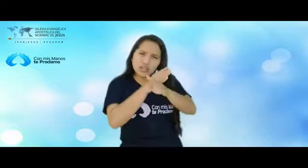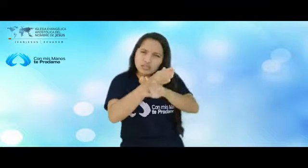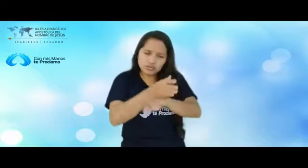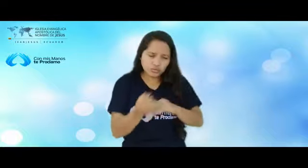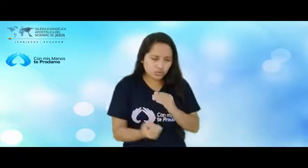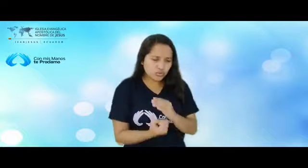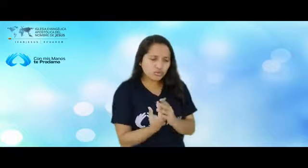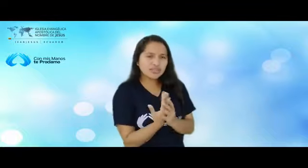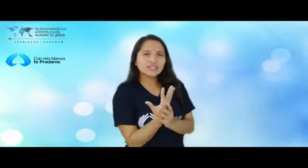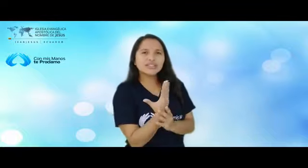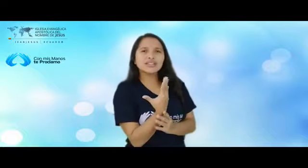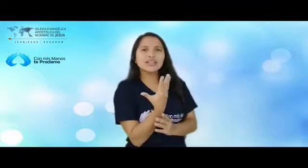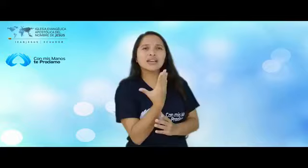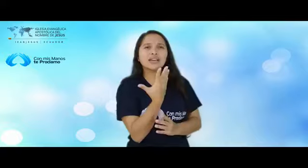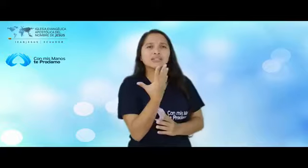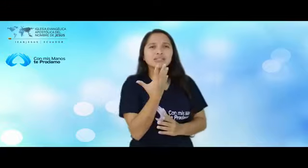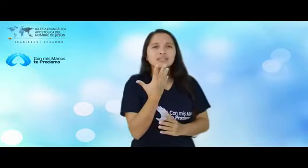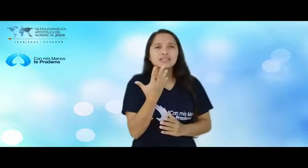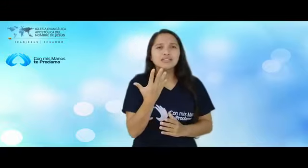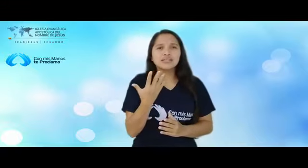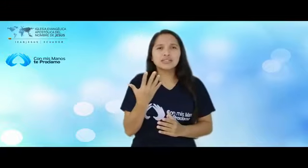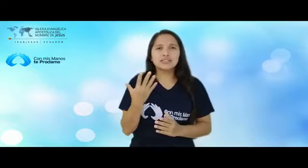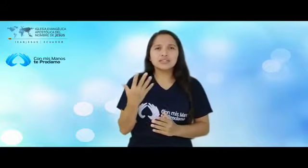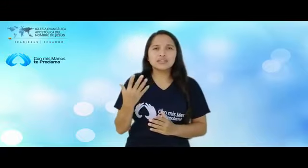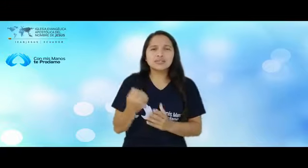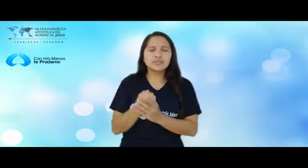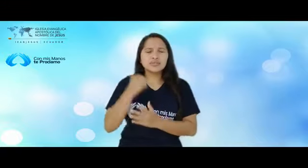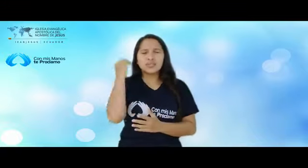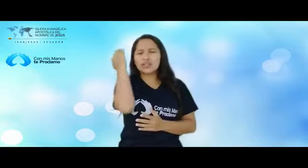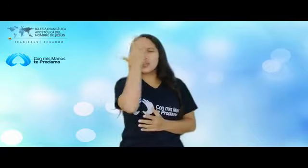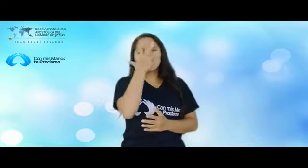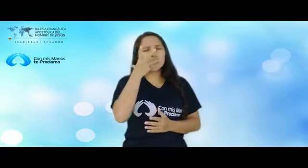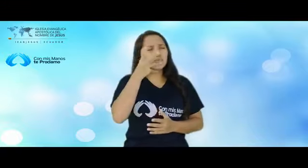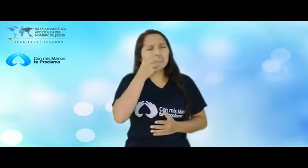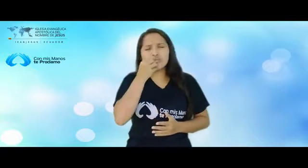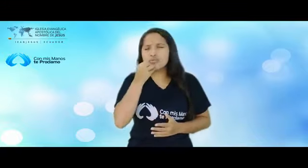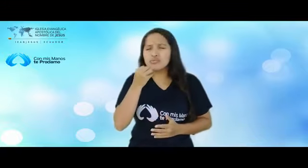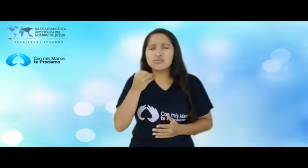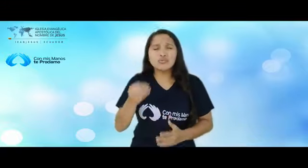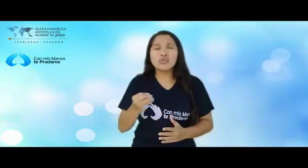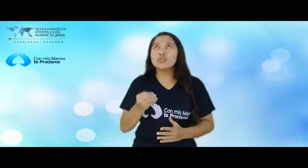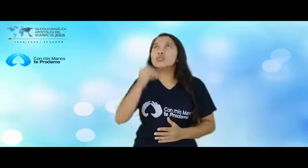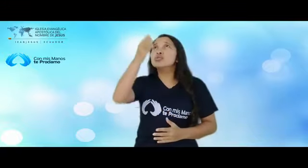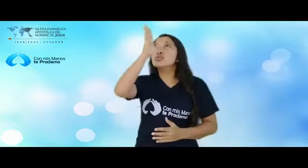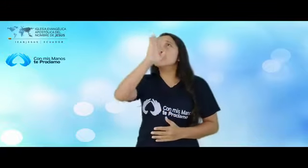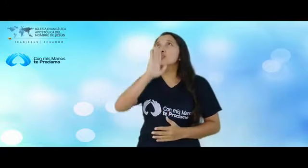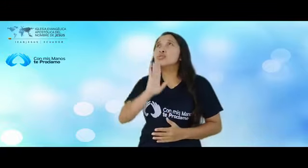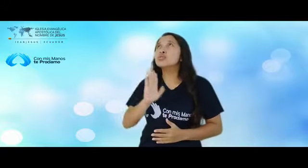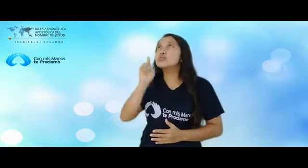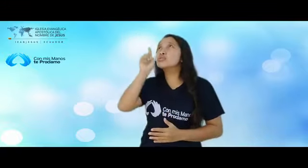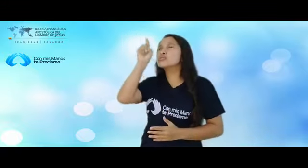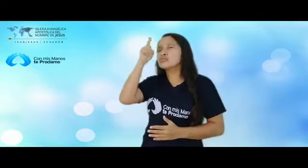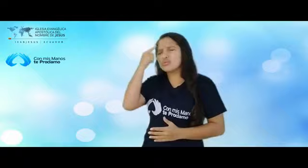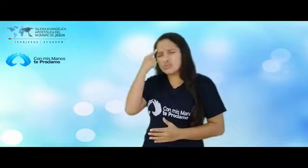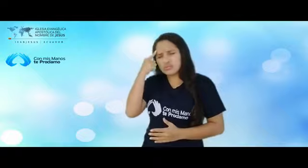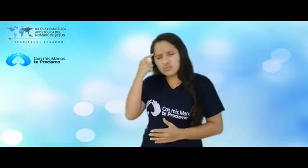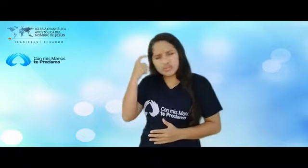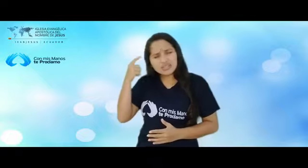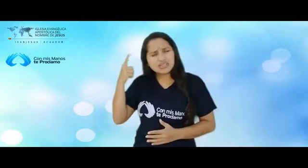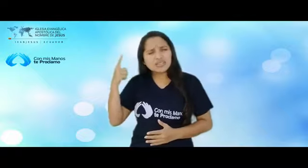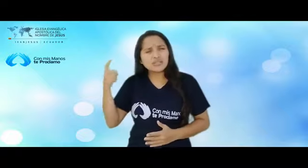formadas. Cuán preciosos me son oh Dios, tus